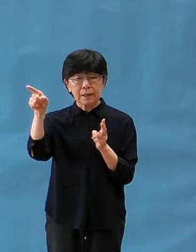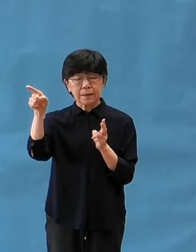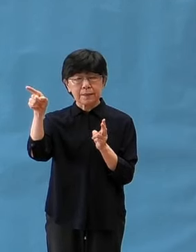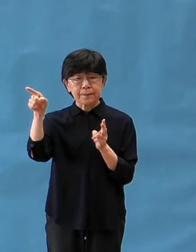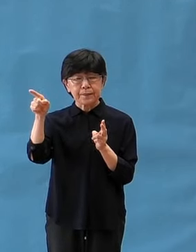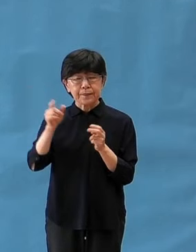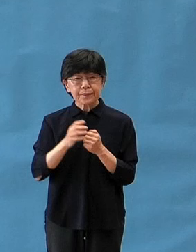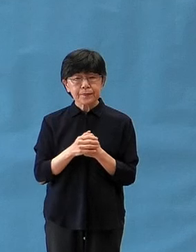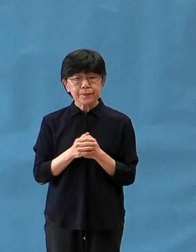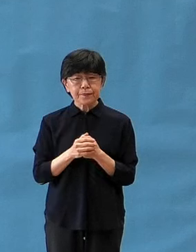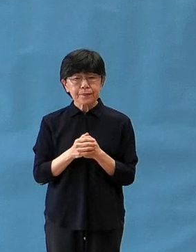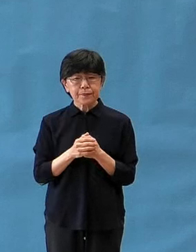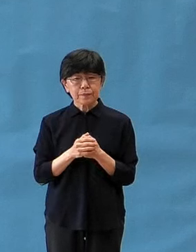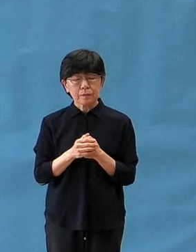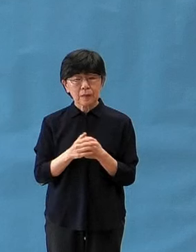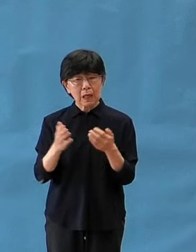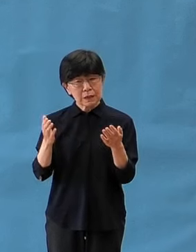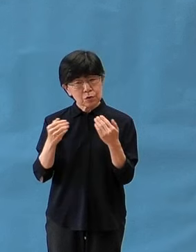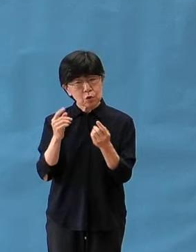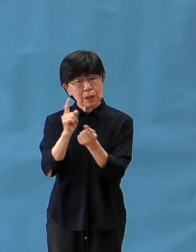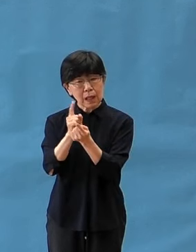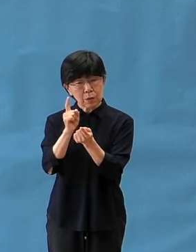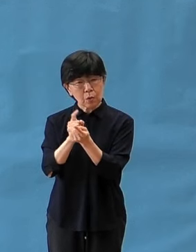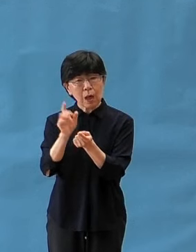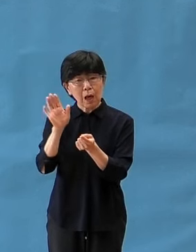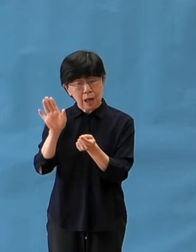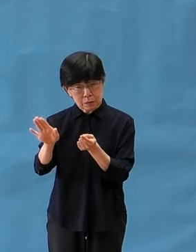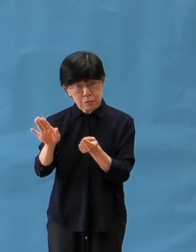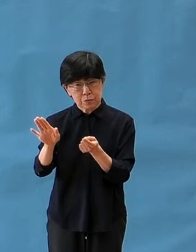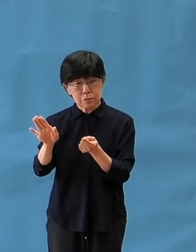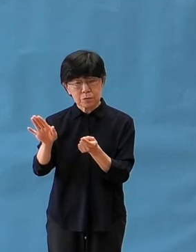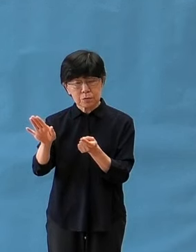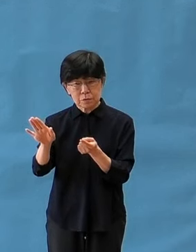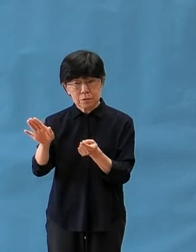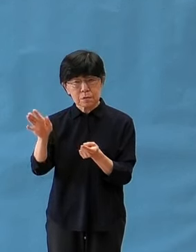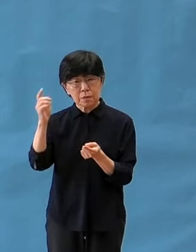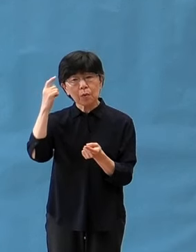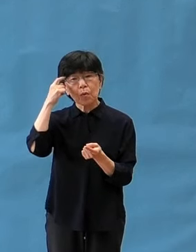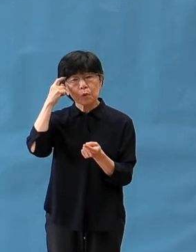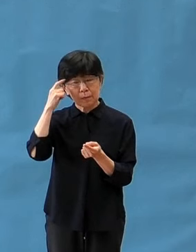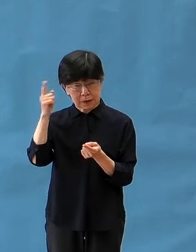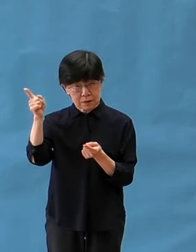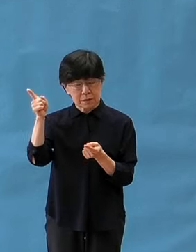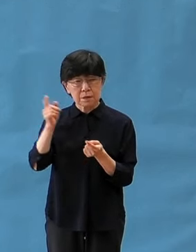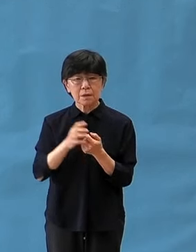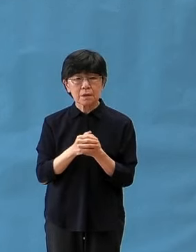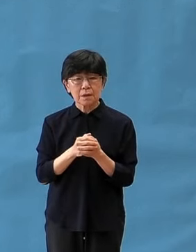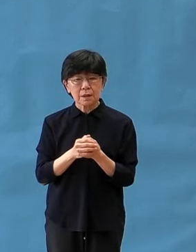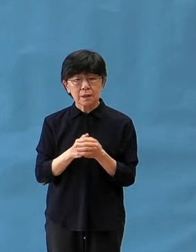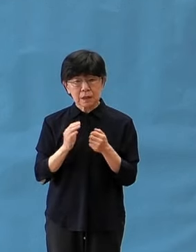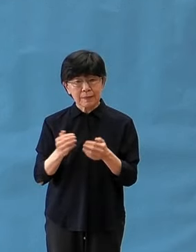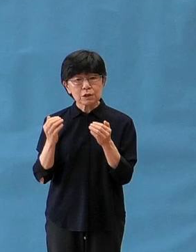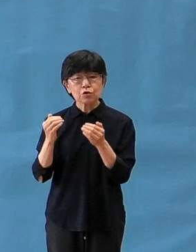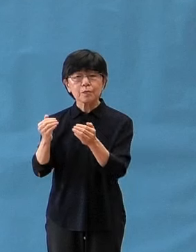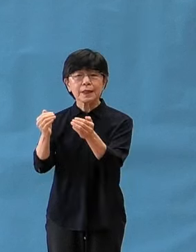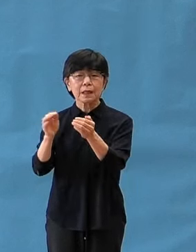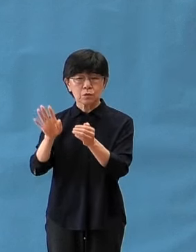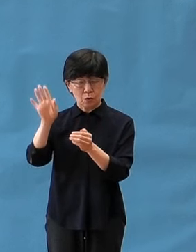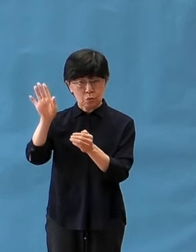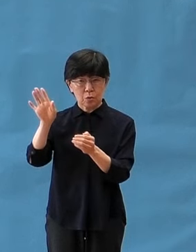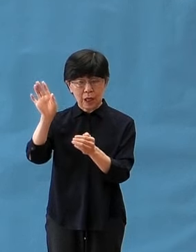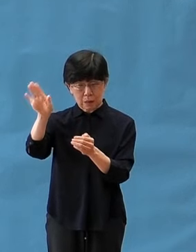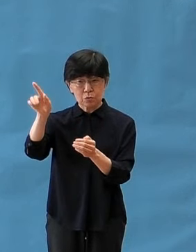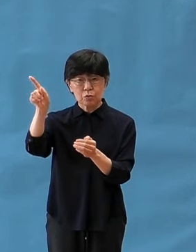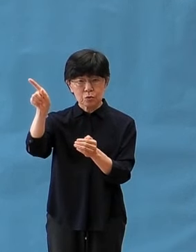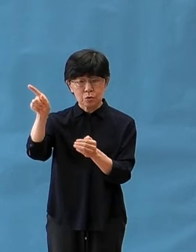まあ、必要な対応をされるということで、まあ、今進められておられますので、まあ、その状況をまず注